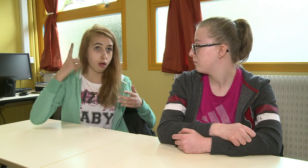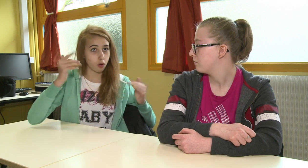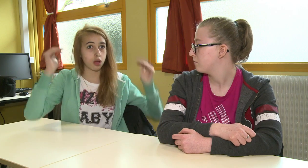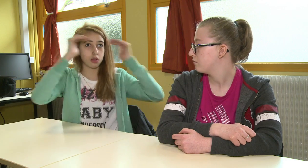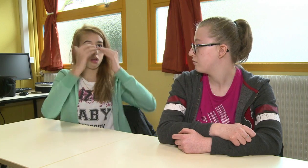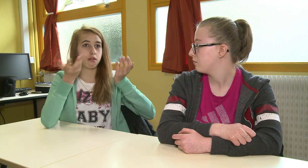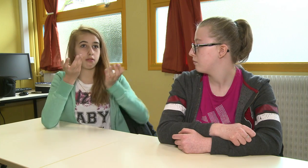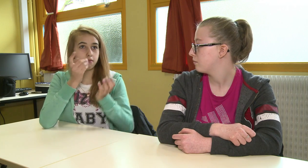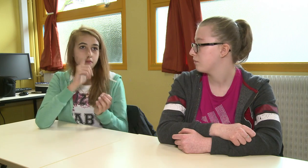pas d'inégalité.